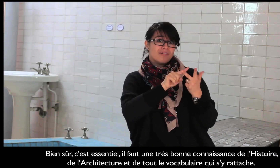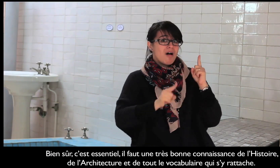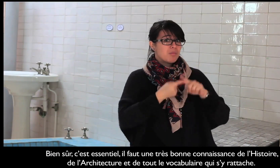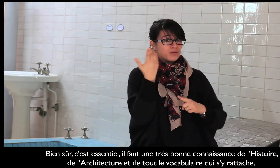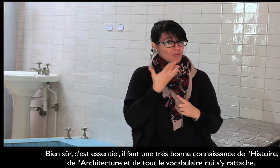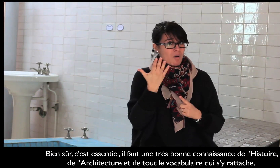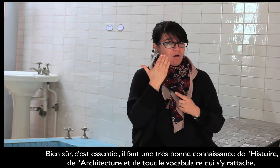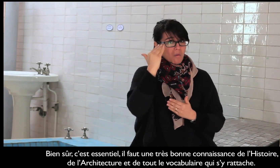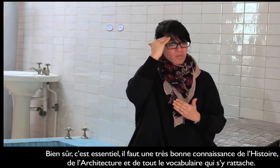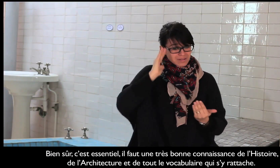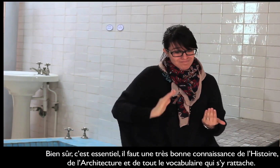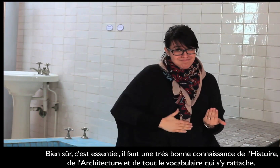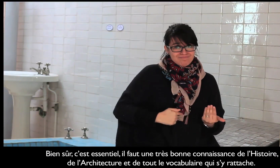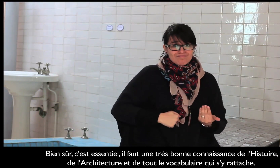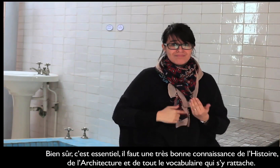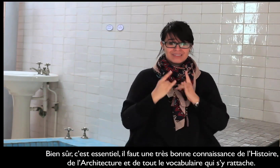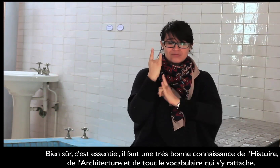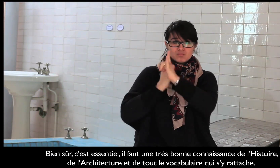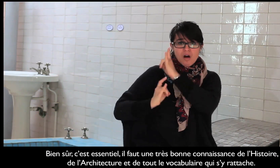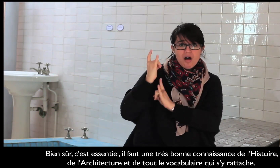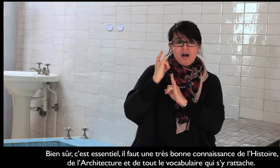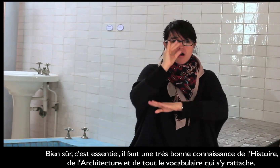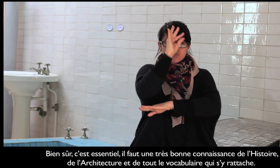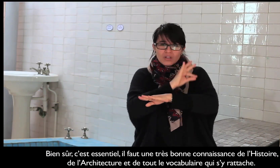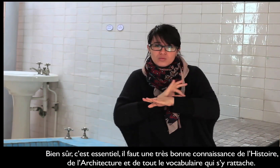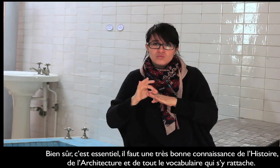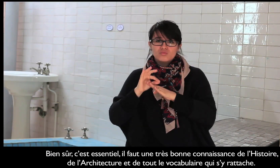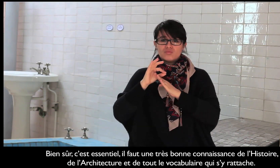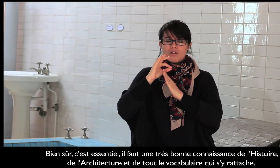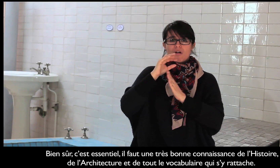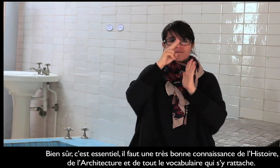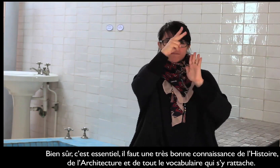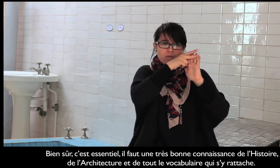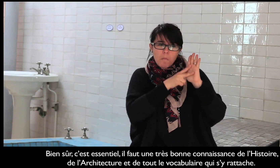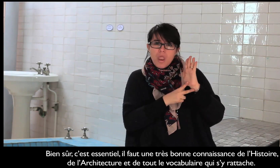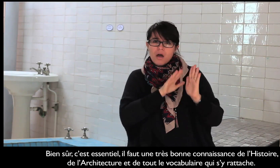il faut une très bonne connaissance de l'histoire, de l'architecture et de tout le vocabulaire qui s'y rattache.